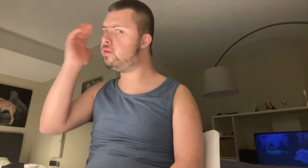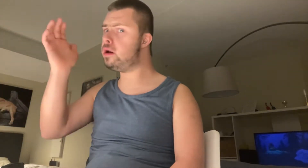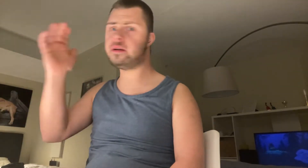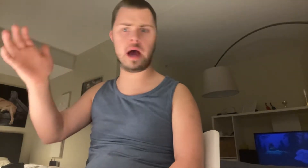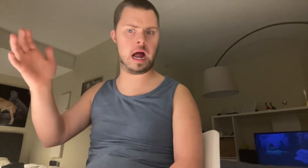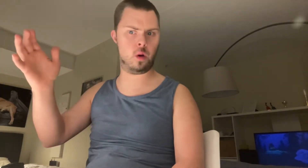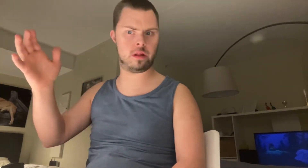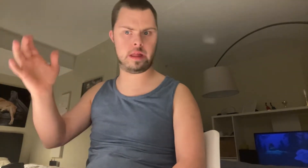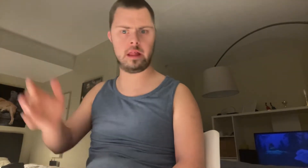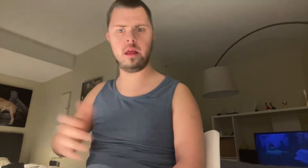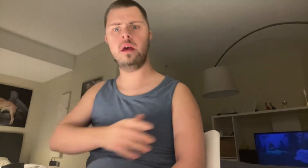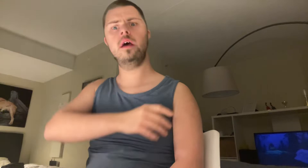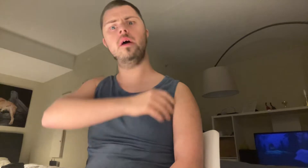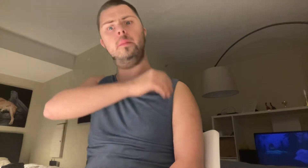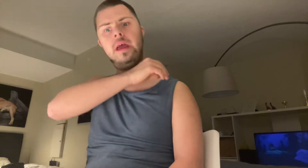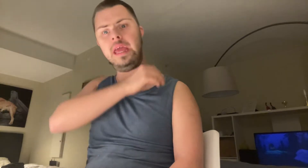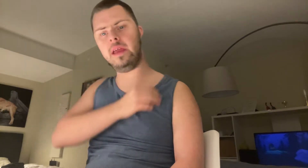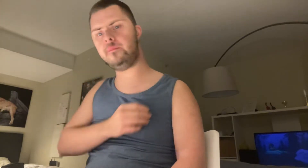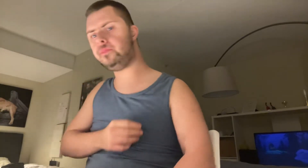Först den här låten,